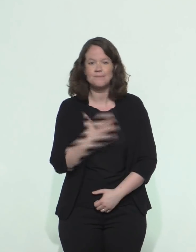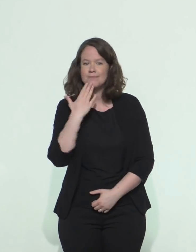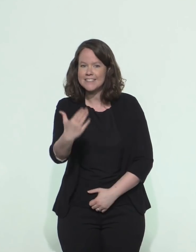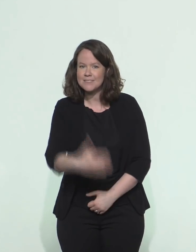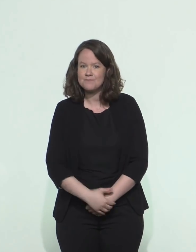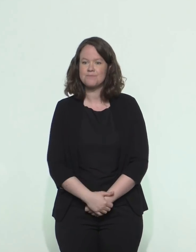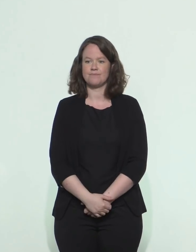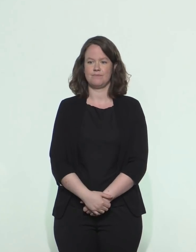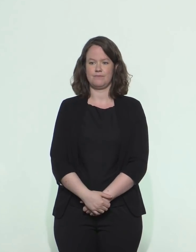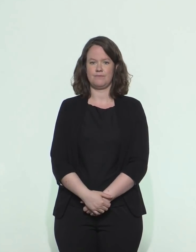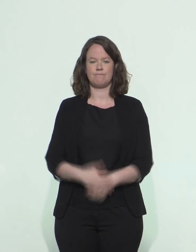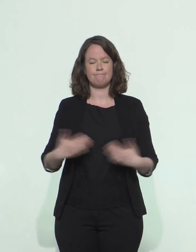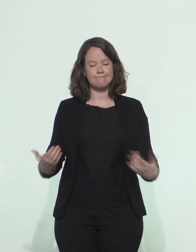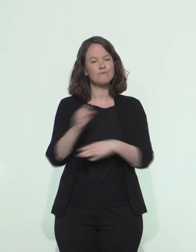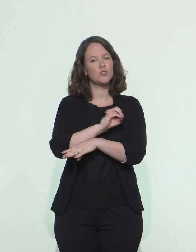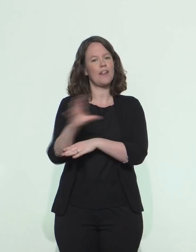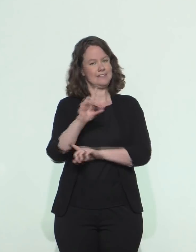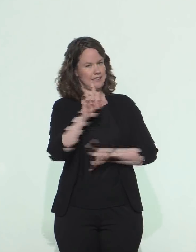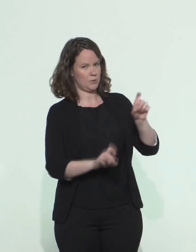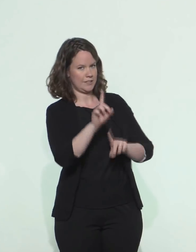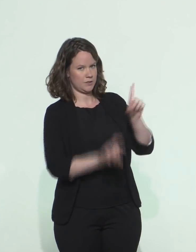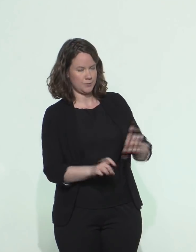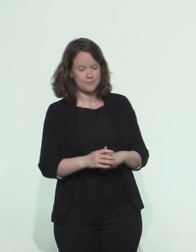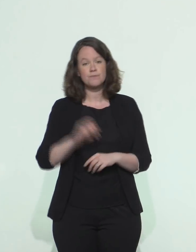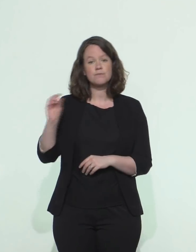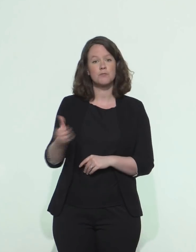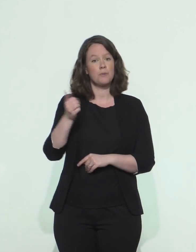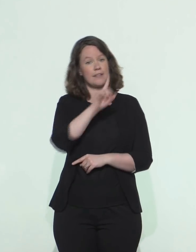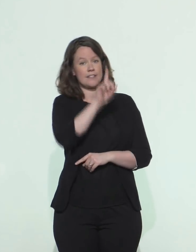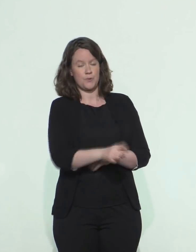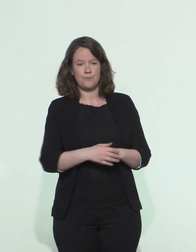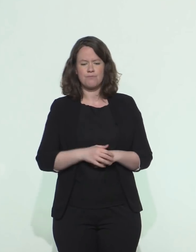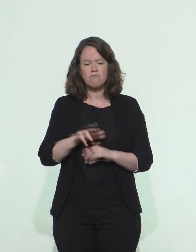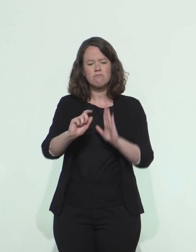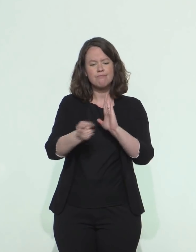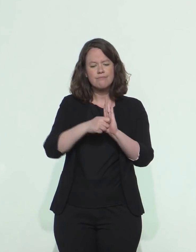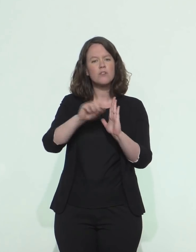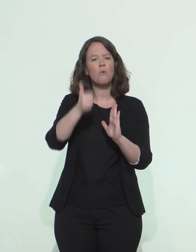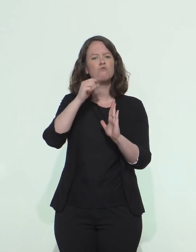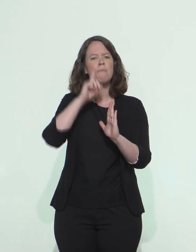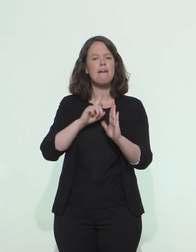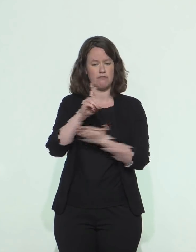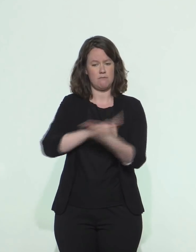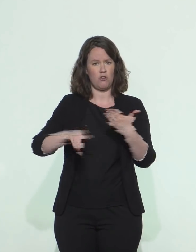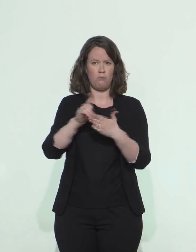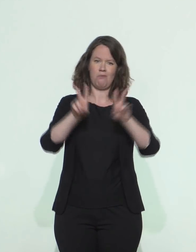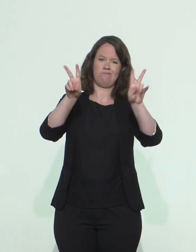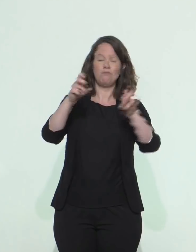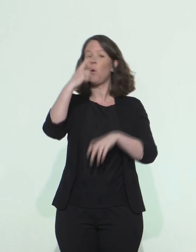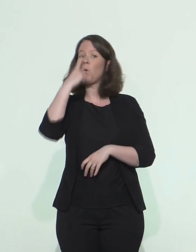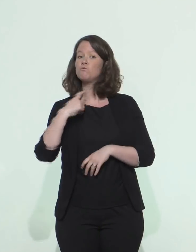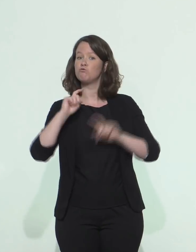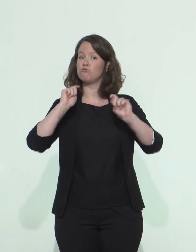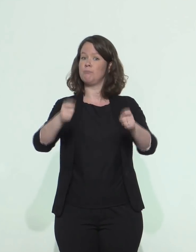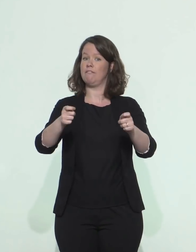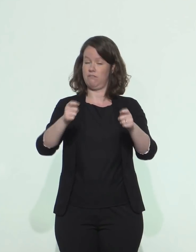Nous passons aux questions des journalistes. Une question des Échos tout d'abord à propos des départements qui seront en rouge le 11 mai. Dans ces départements, y aura-t-il une possibilité